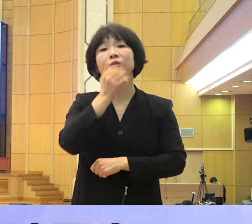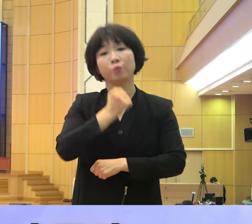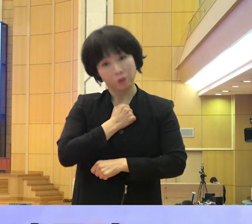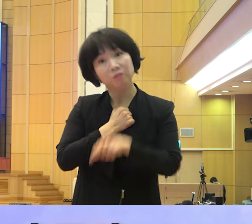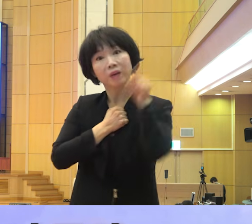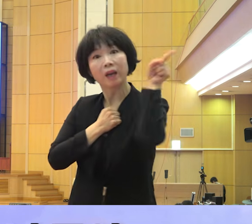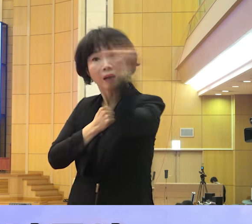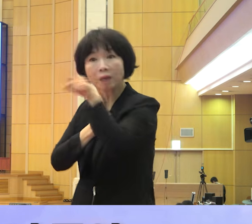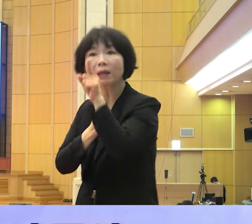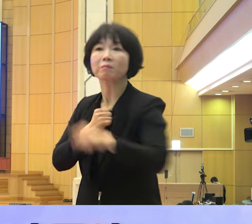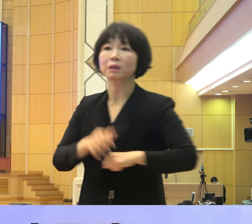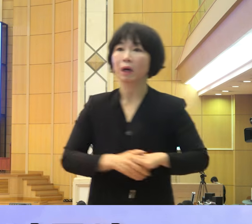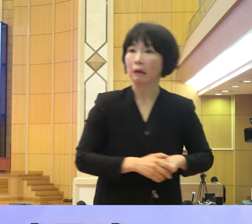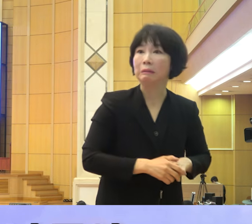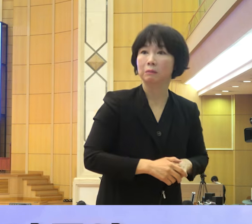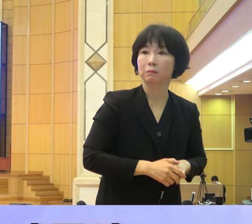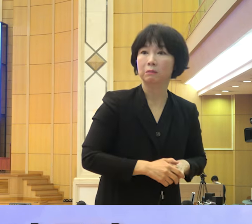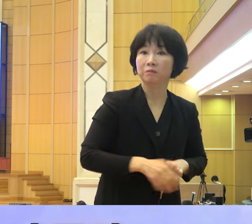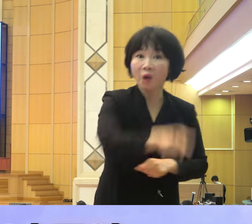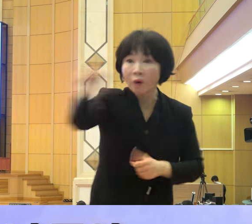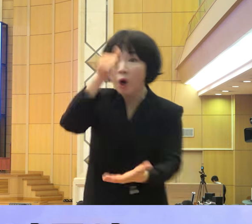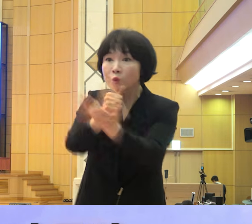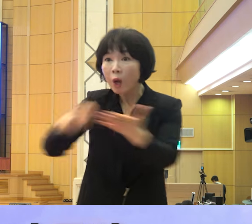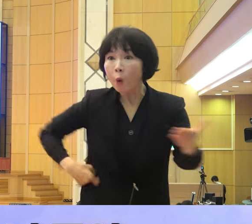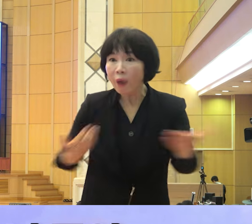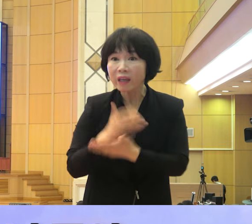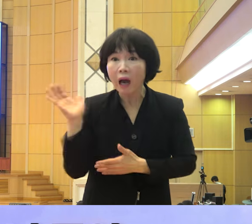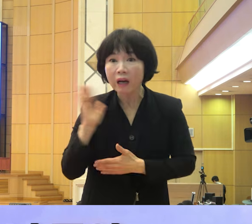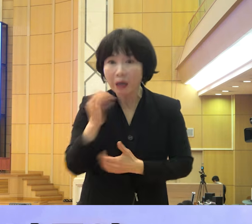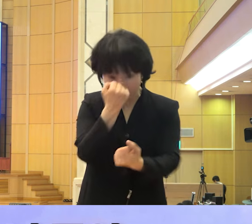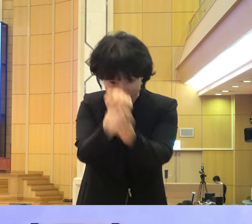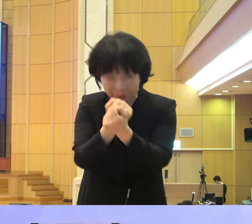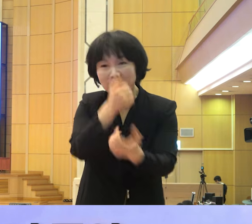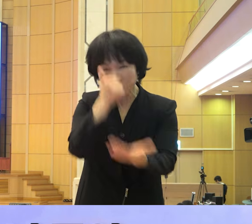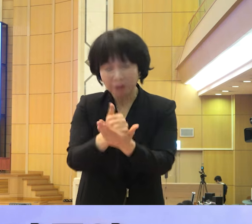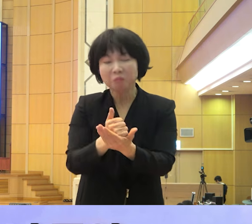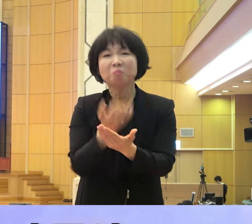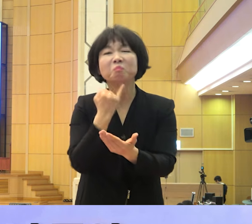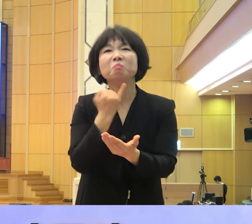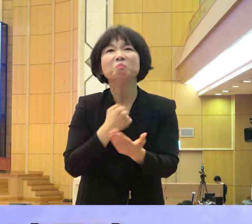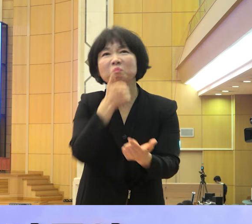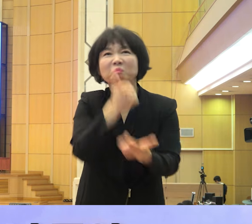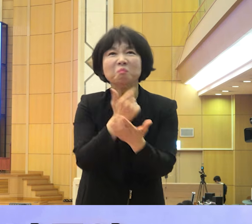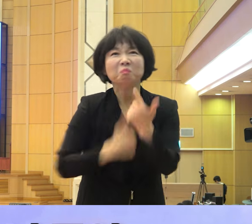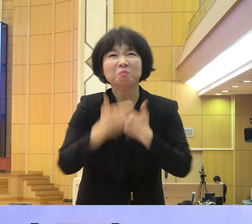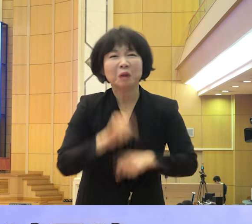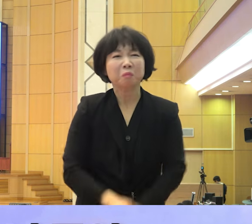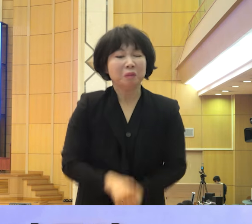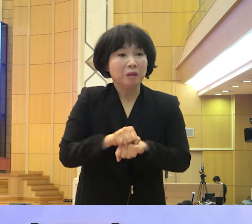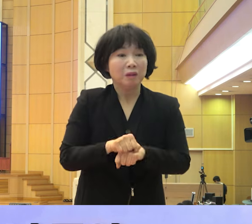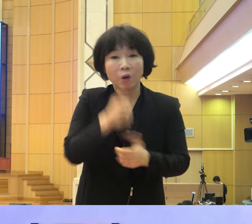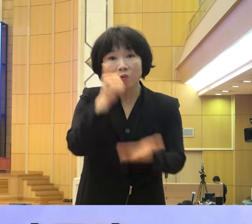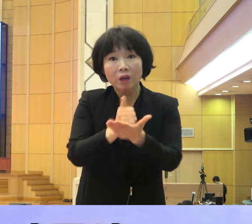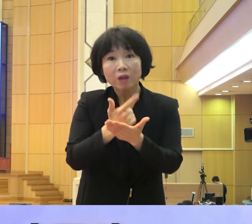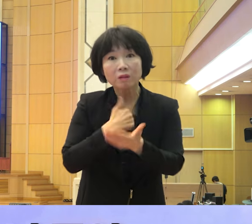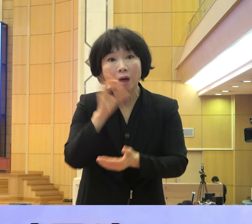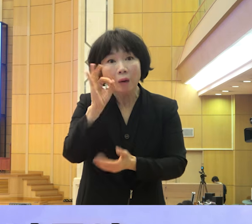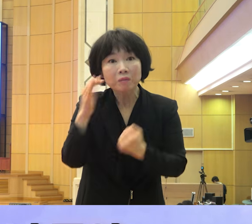있어. 이런 얘기잖아요. 회개하지 아니하면 이 말은 그대로 죄가 있으면 죄값으로